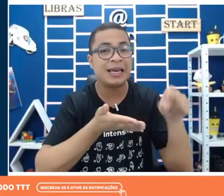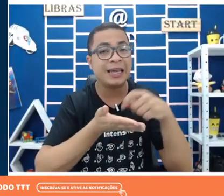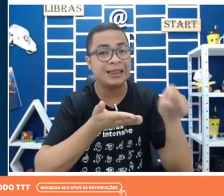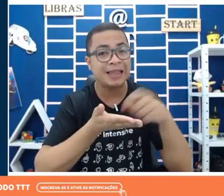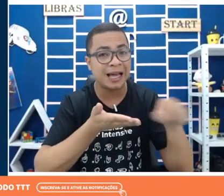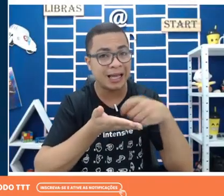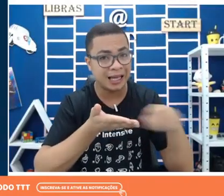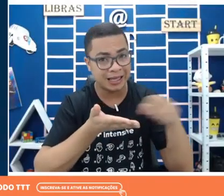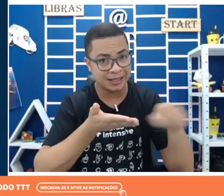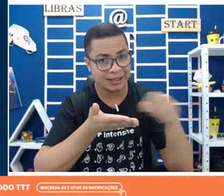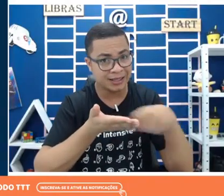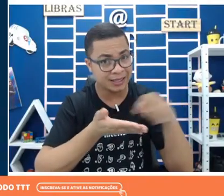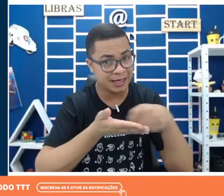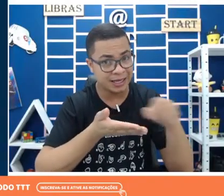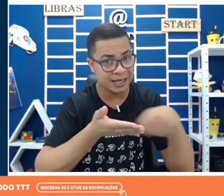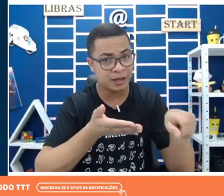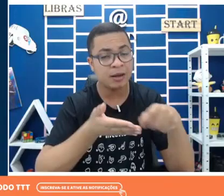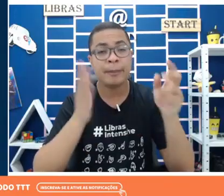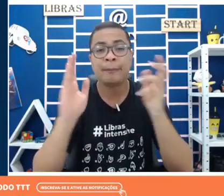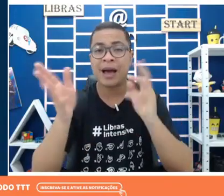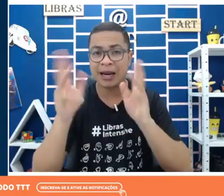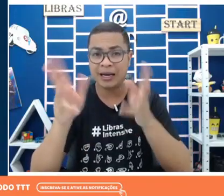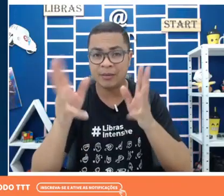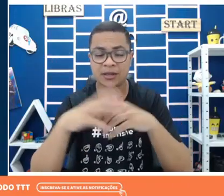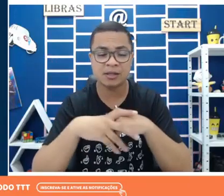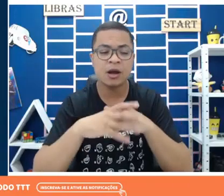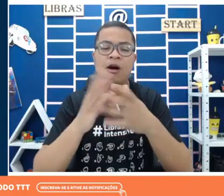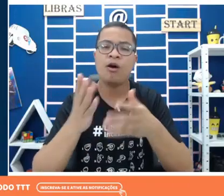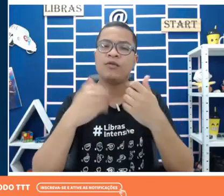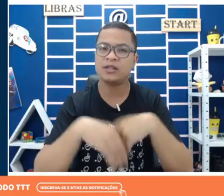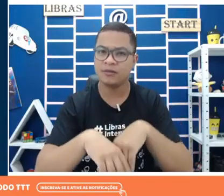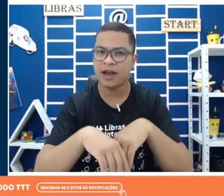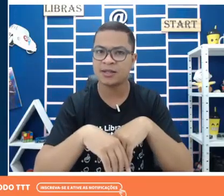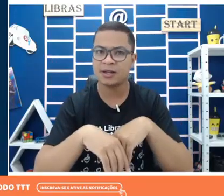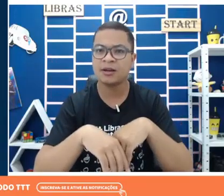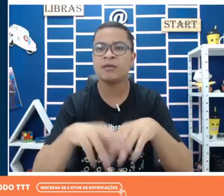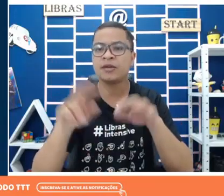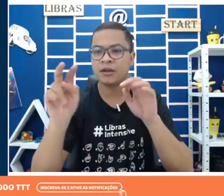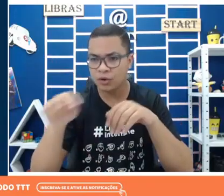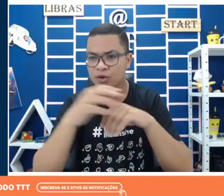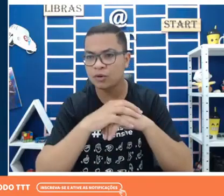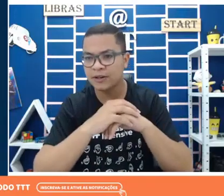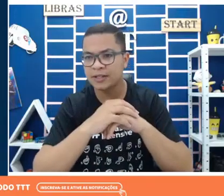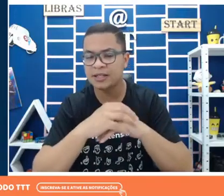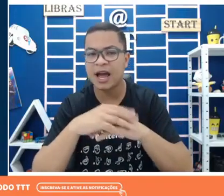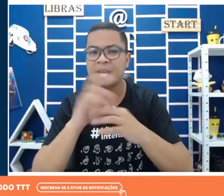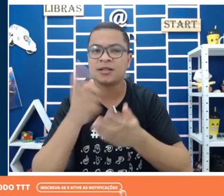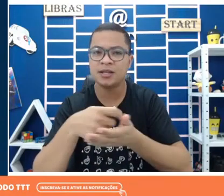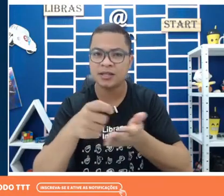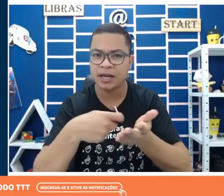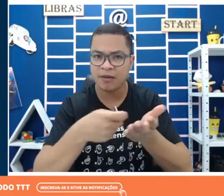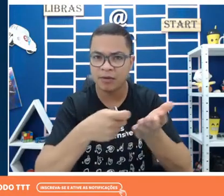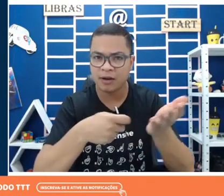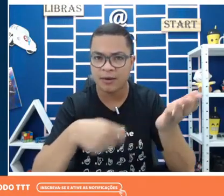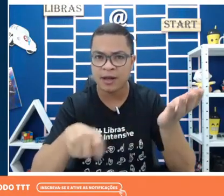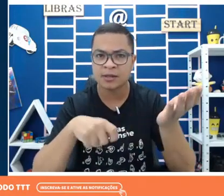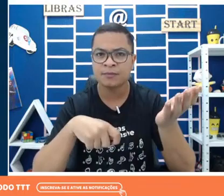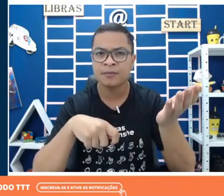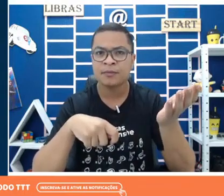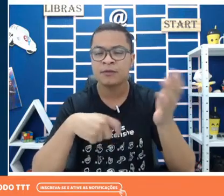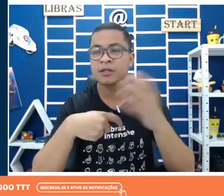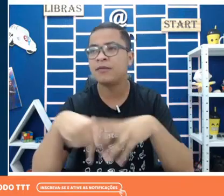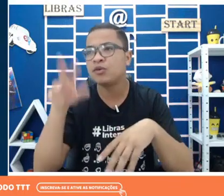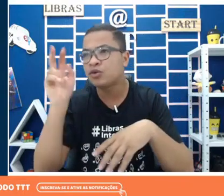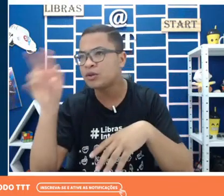língua escrita para Libras. Ou vice-versa. Você vê o surdo fazendo sinais e escreve o que ele